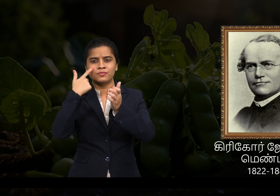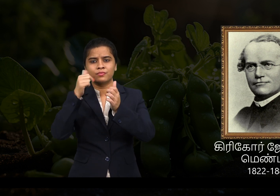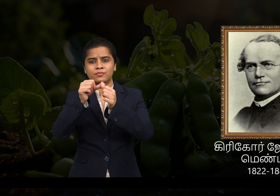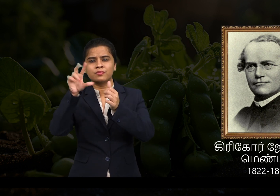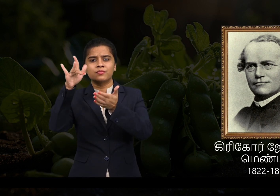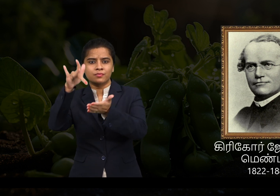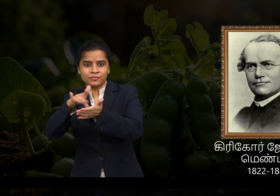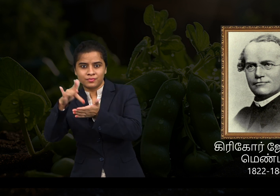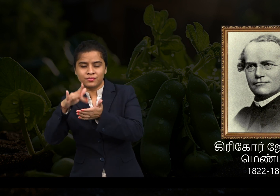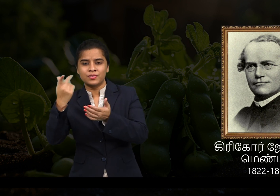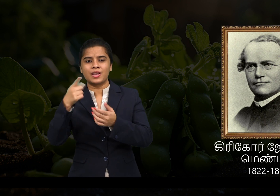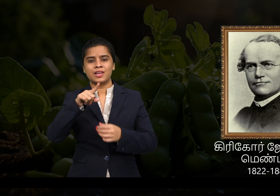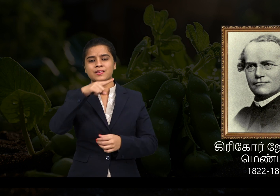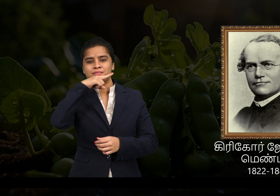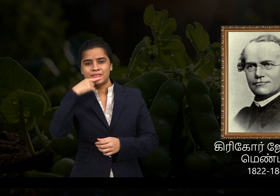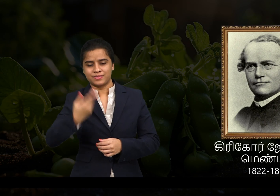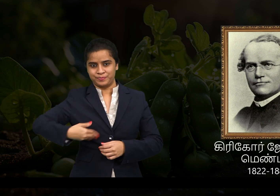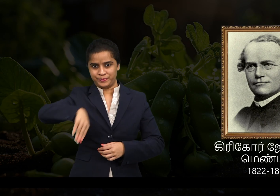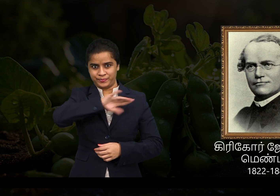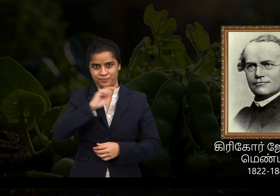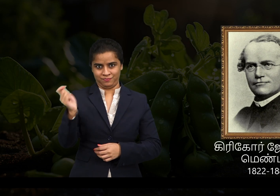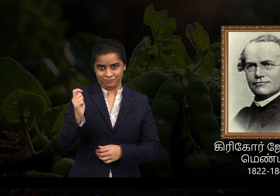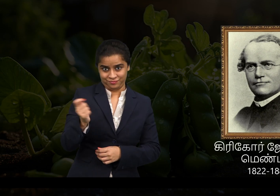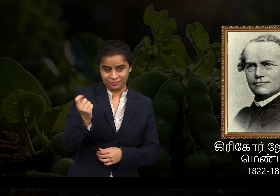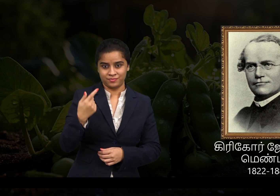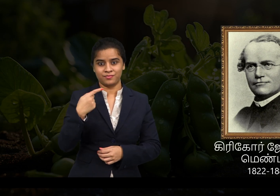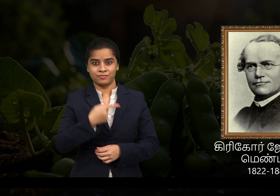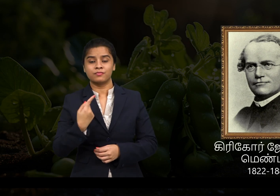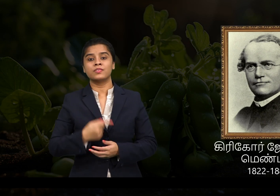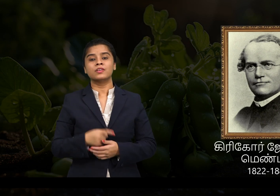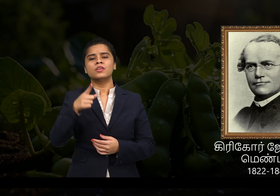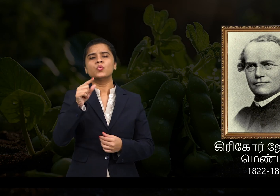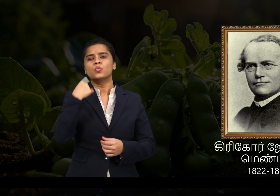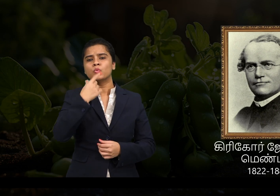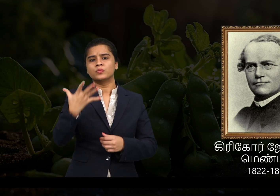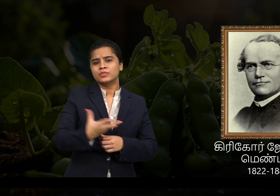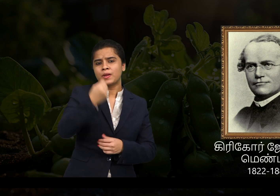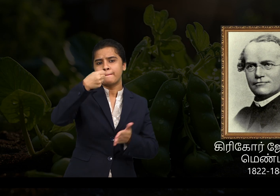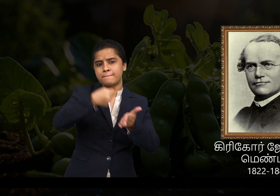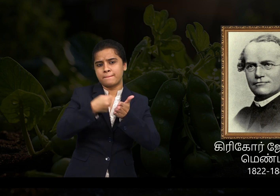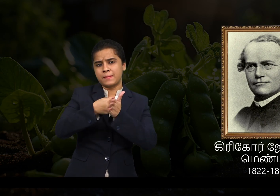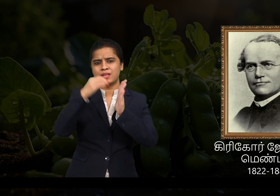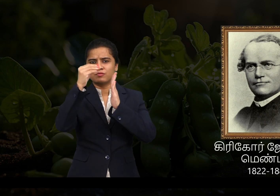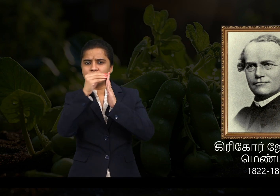1884 ஒரு ஆஸ்திரிய துறவி ஆவார். அவர் நவீன மரபியலுக்கு அடித்தளமாக இருக்கும்